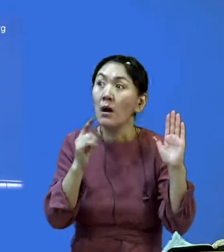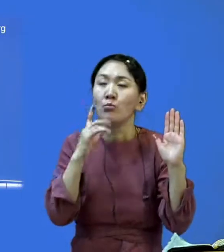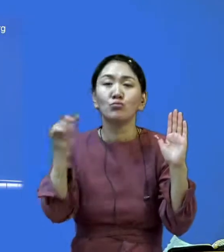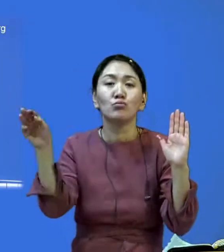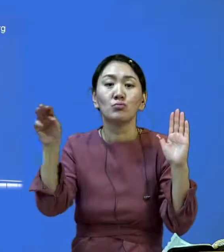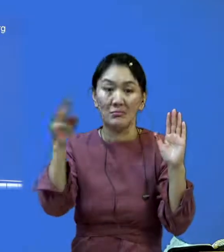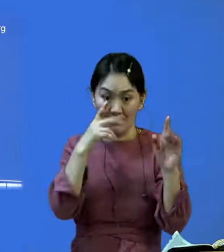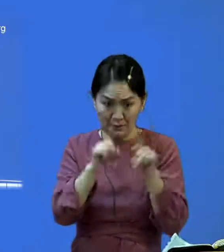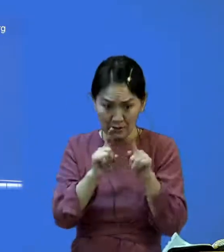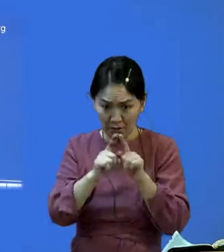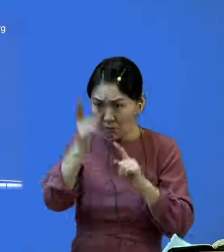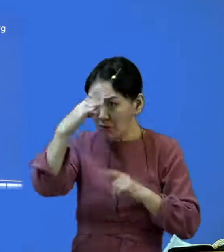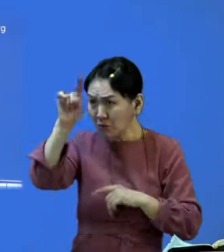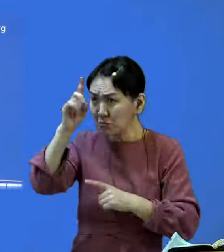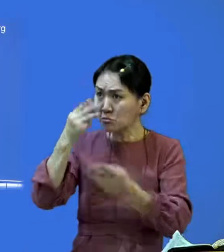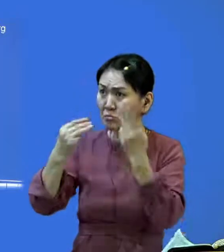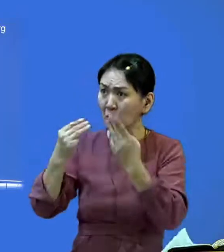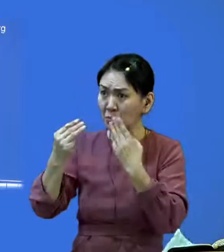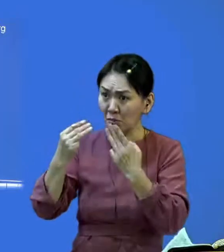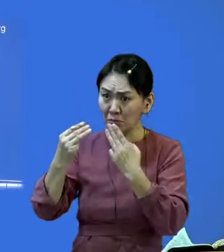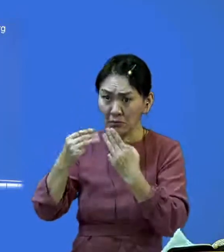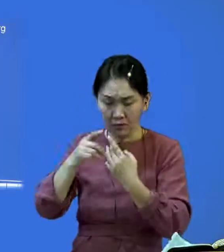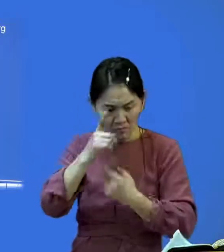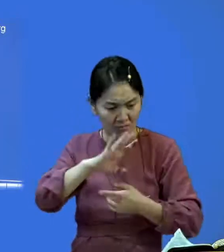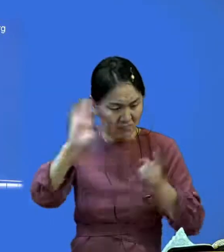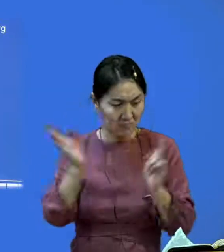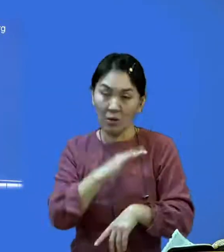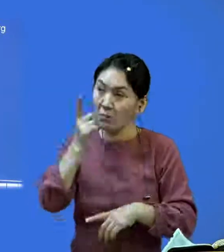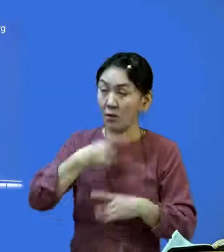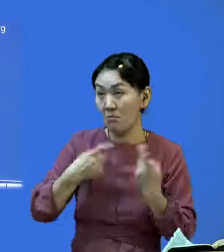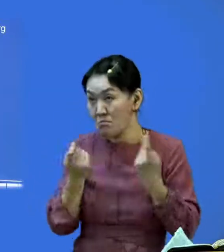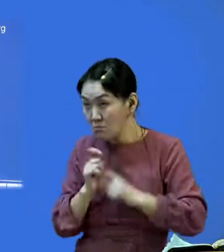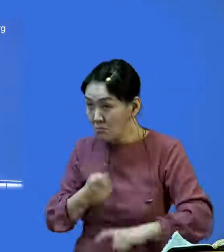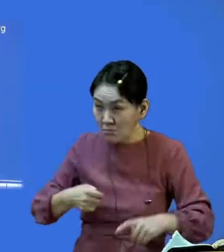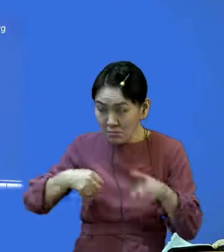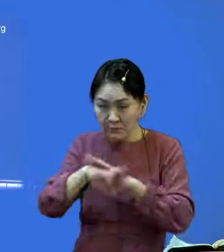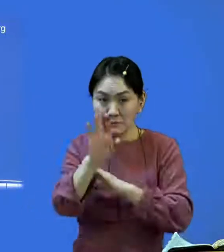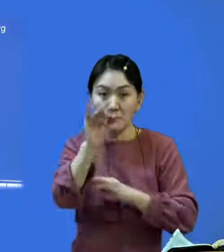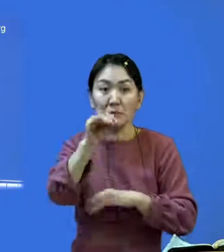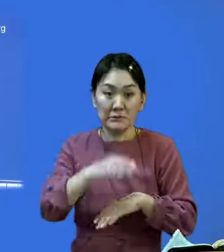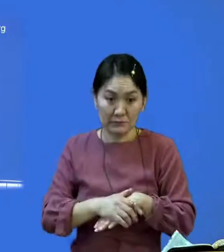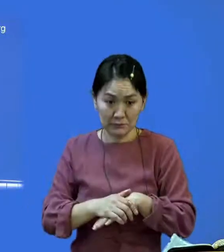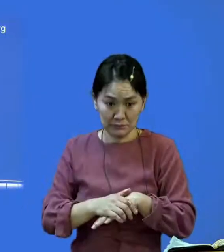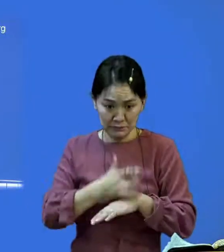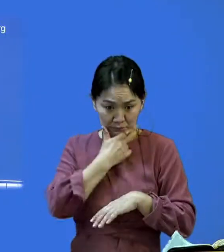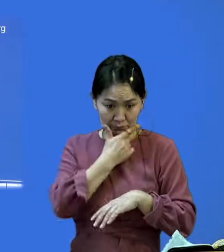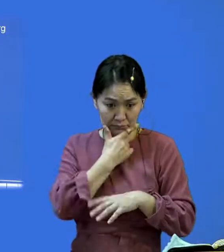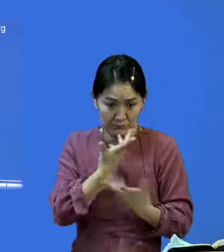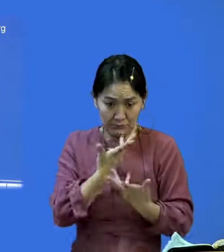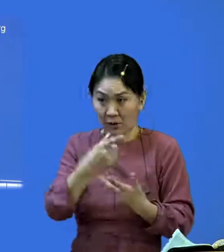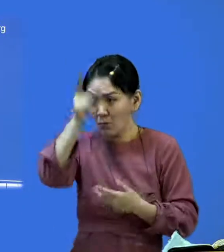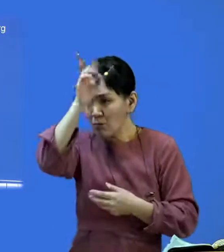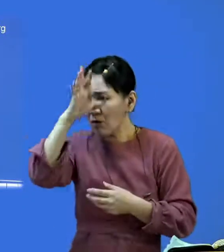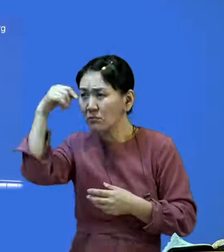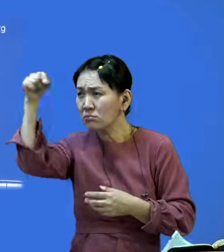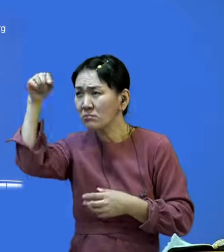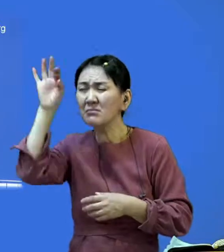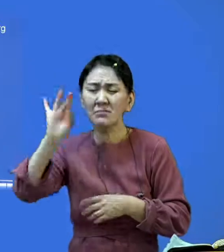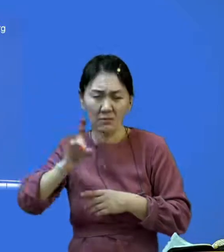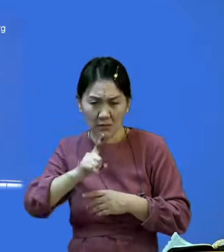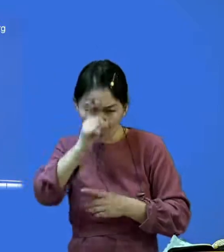Тэгвэл яаж бурхны шүүлтээс цухтах юм бэ гэсэн үг. Бурхны шүүлт бол гим нүгэл ихтэй